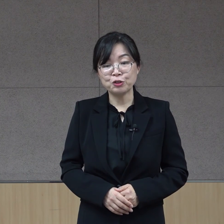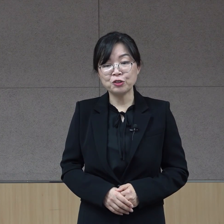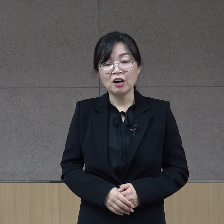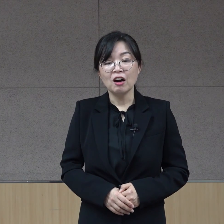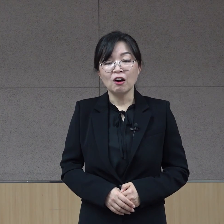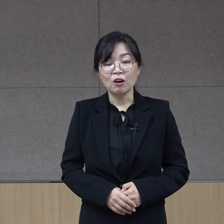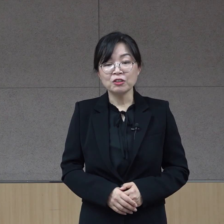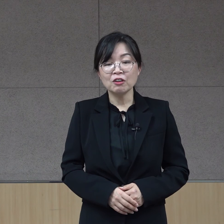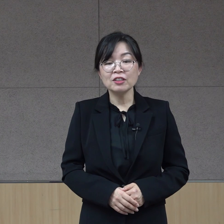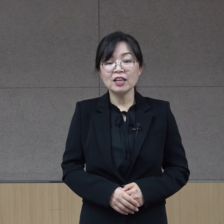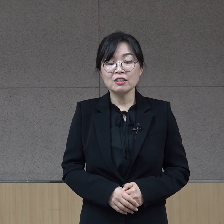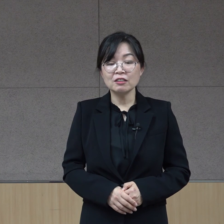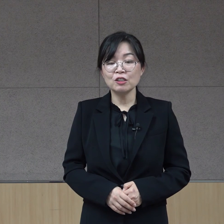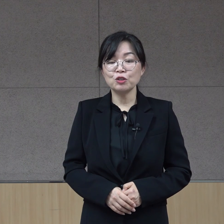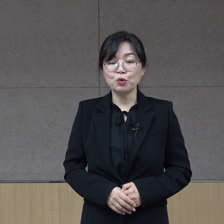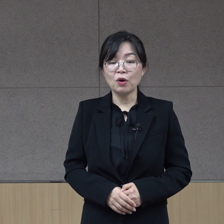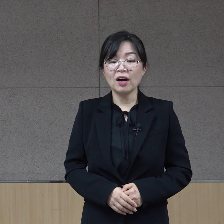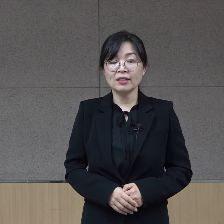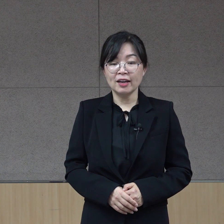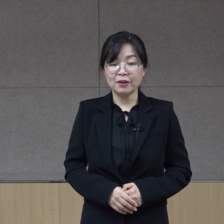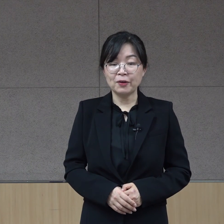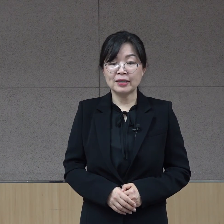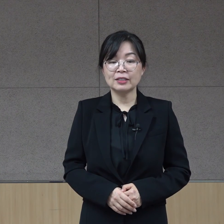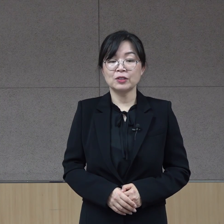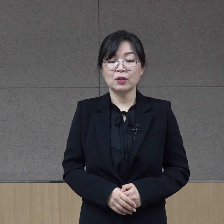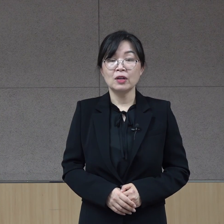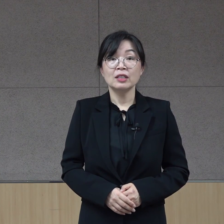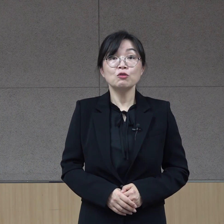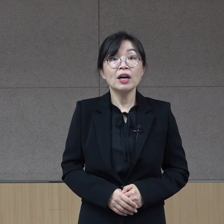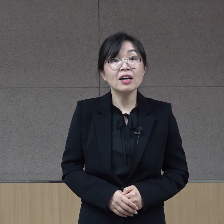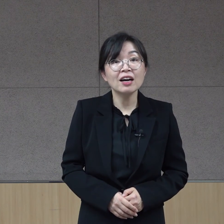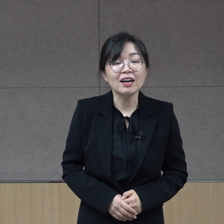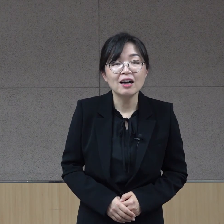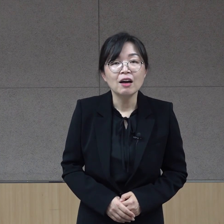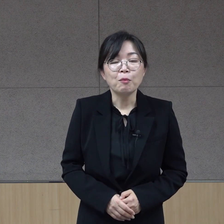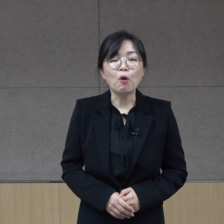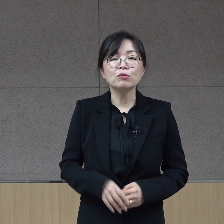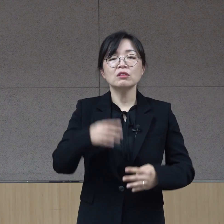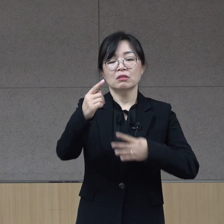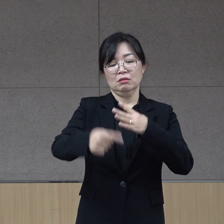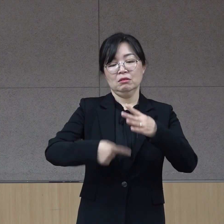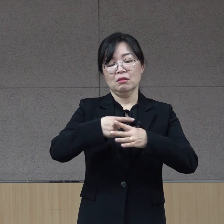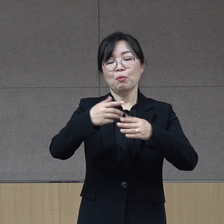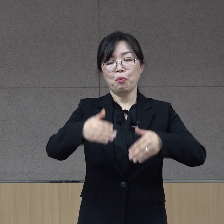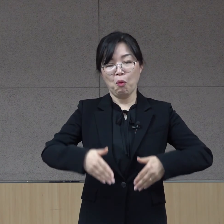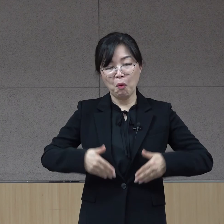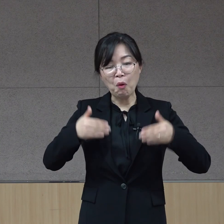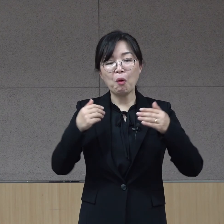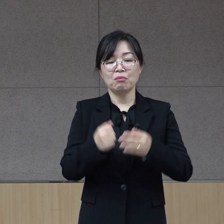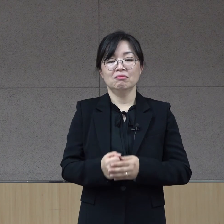중 어떤 계절을 좋아하나요? 그랬었죠. 우리 아까 봄은 봄,